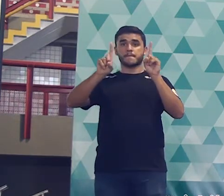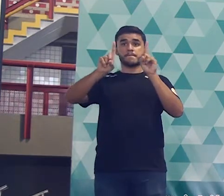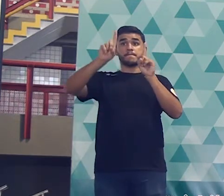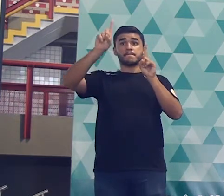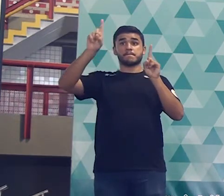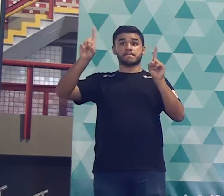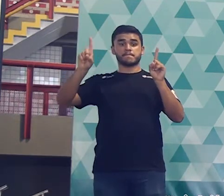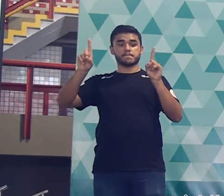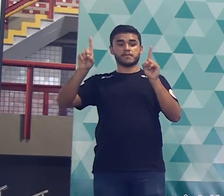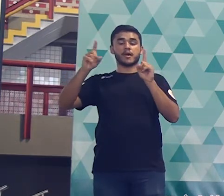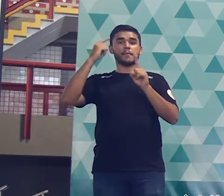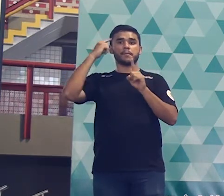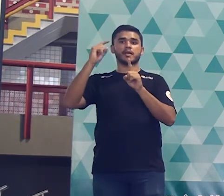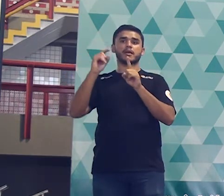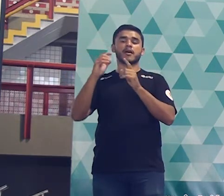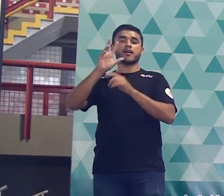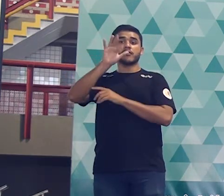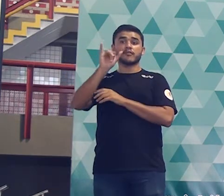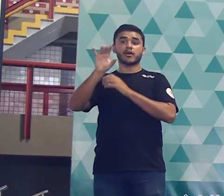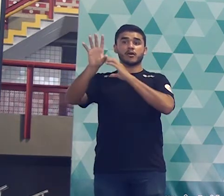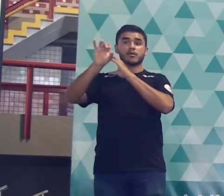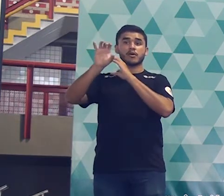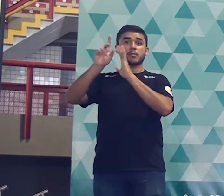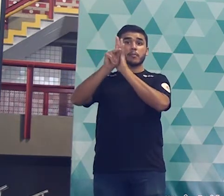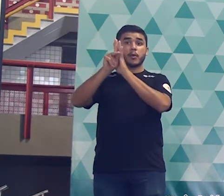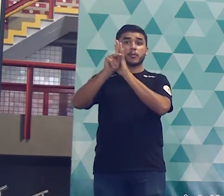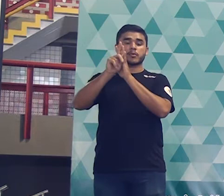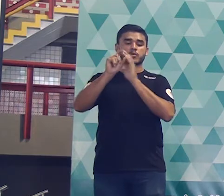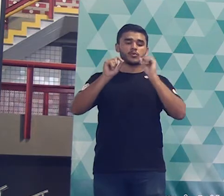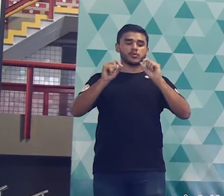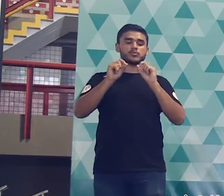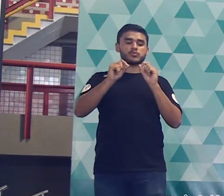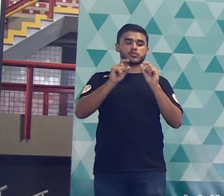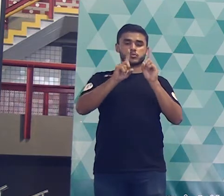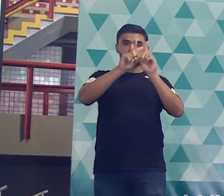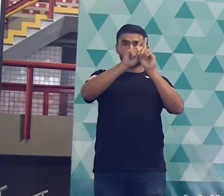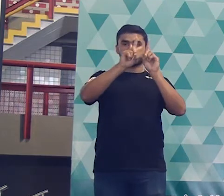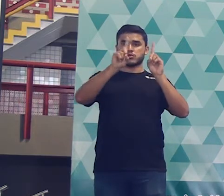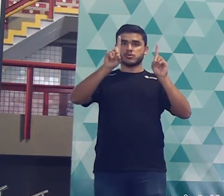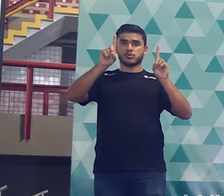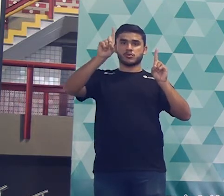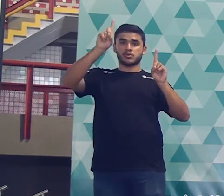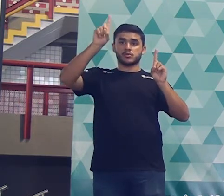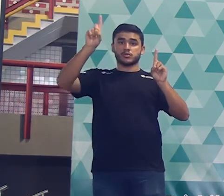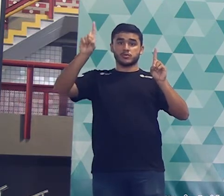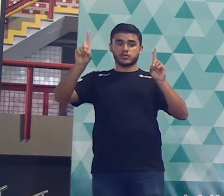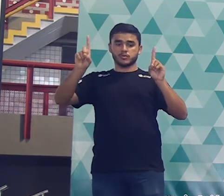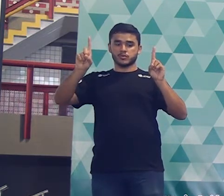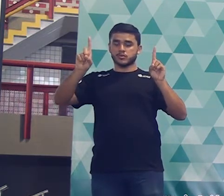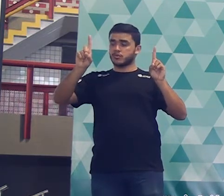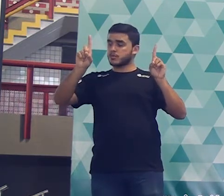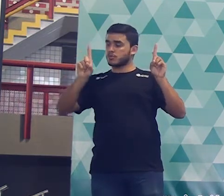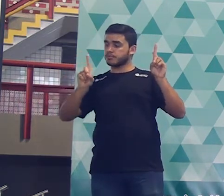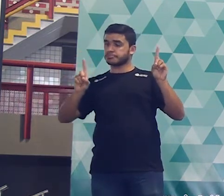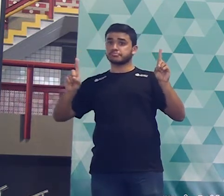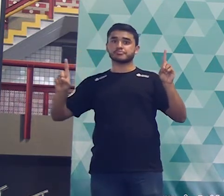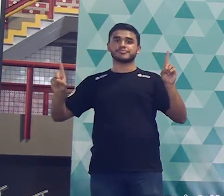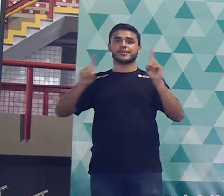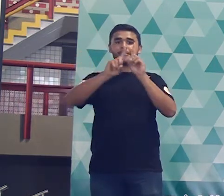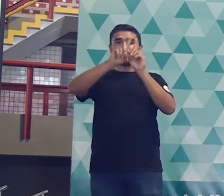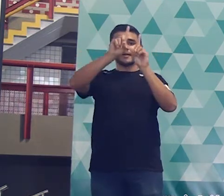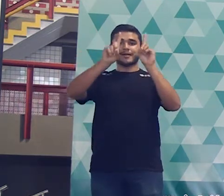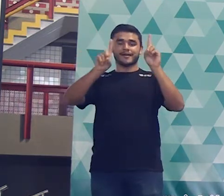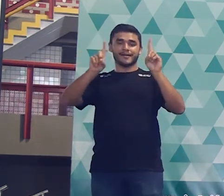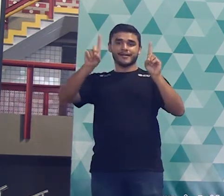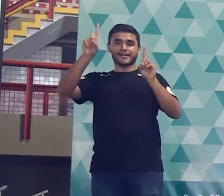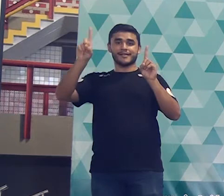ser liberada até chegar ao equilíbrio. E nesse caso, quem seria o equilíbrio? O produto. Um exemplo bacana que eu tenho para